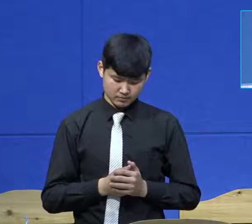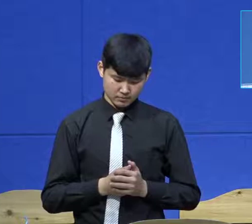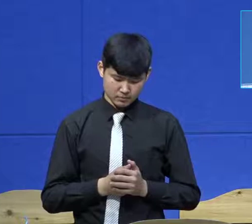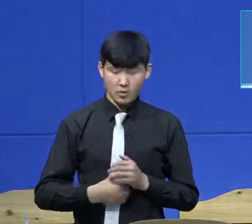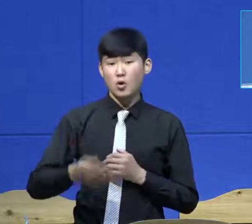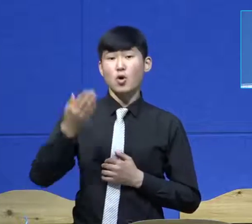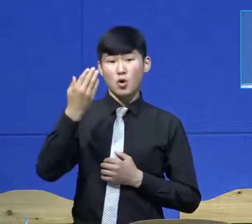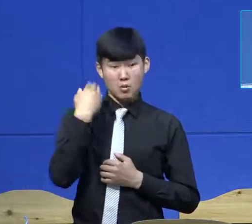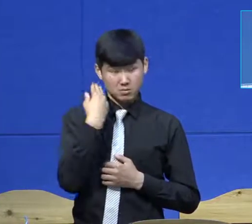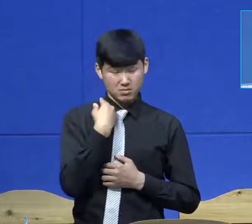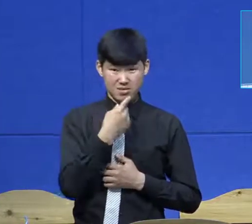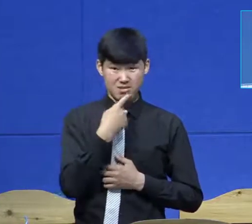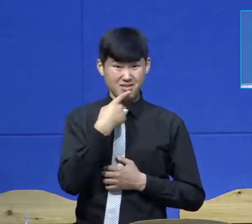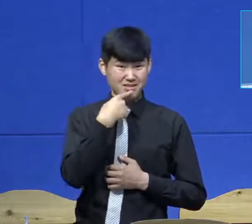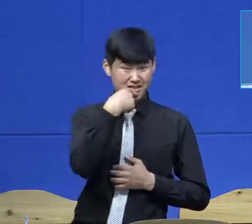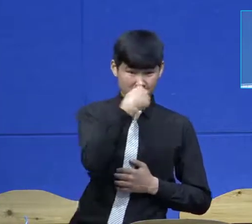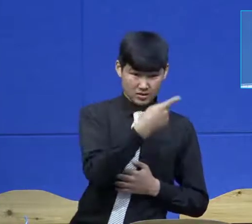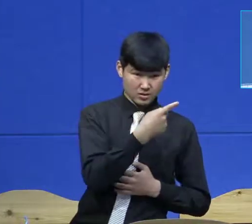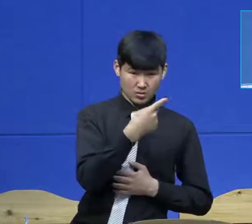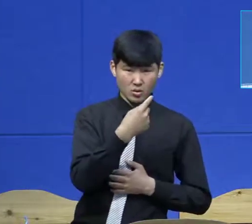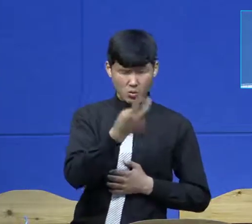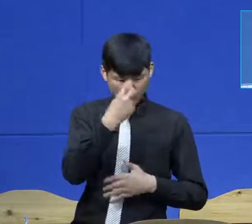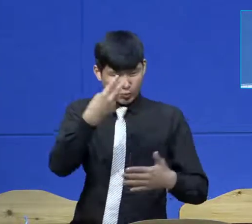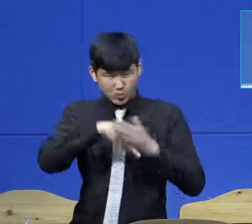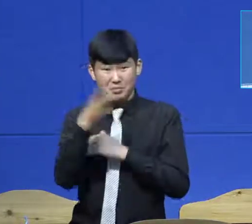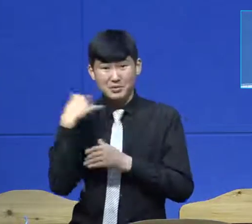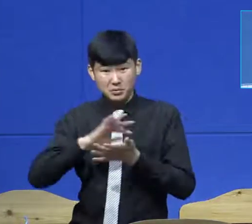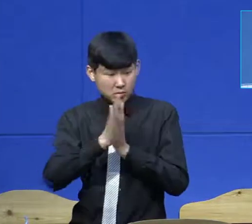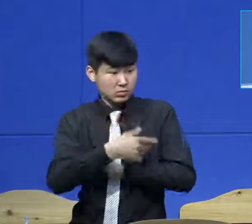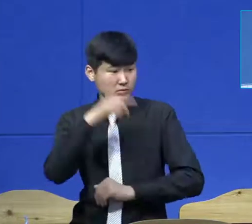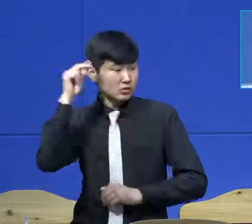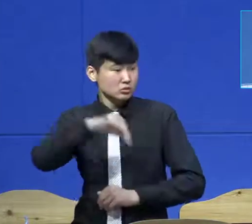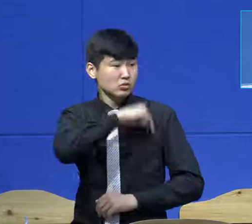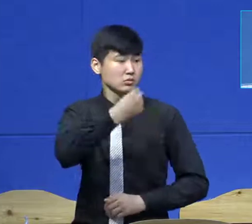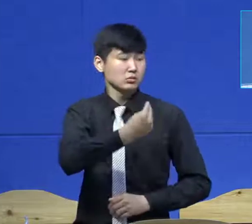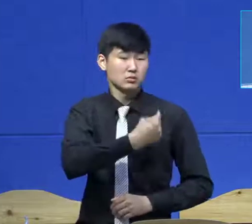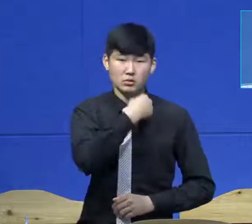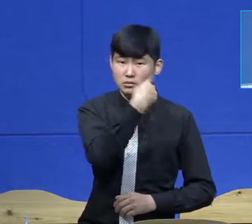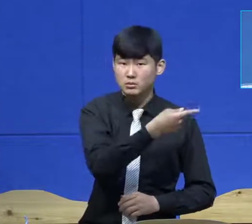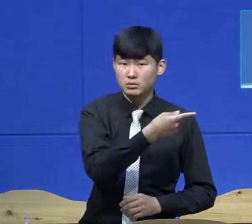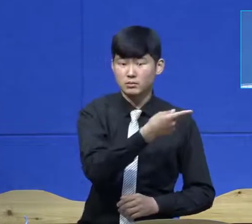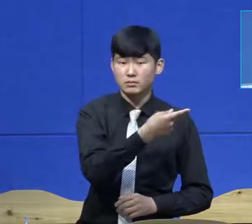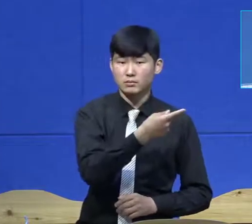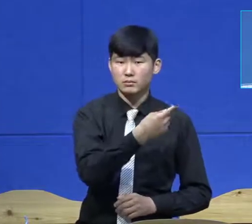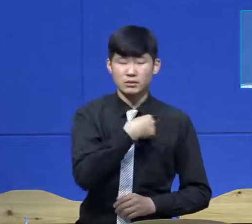өмнө тийч хэлсэн чинь үйлээ зохтдаг байсан чи одоо болохоор зоригтой болсон. Манай ээж хамгийн мундаг нь.